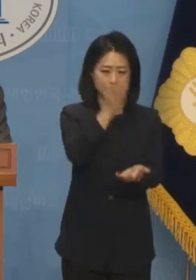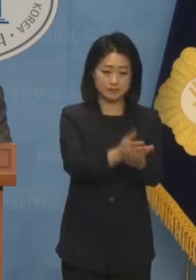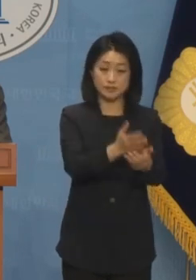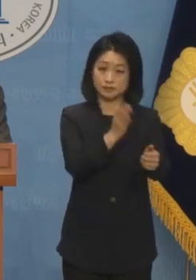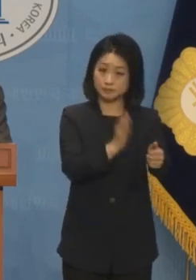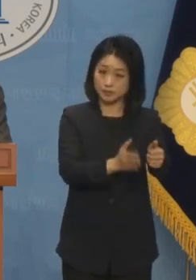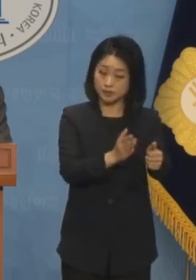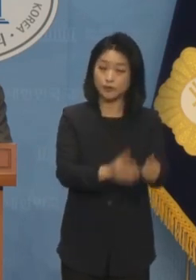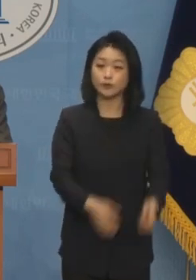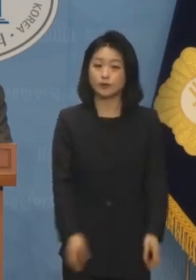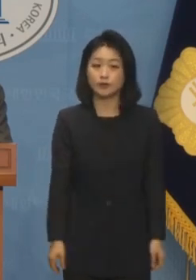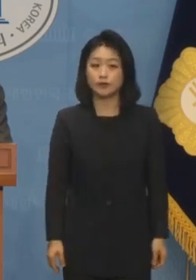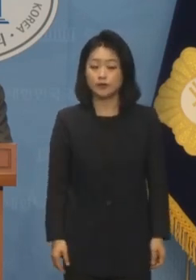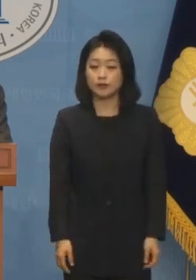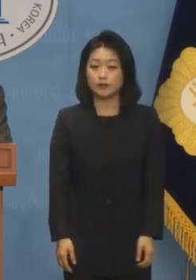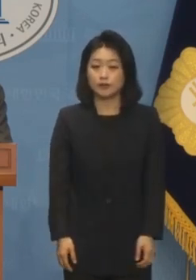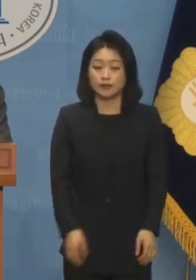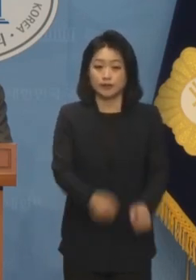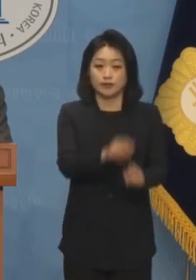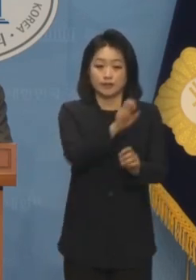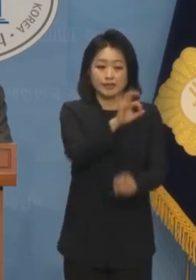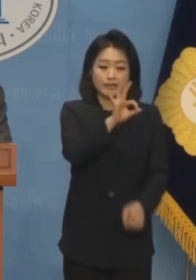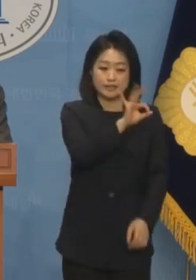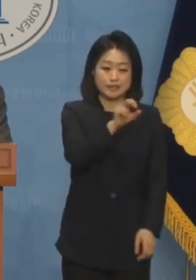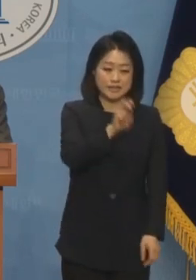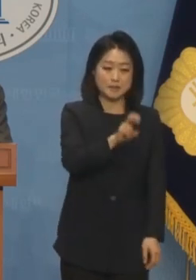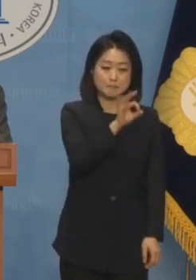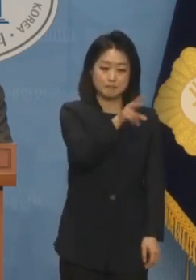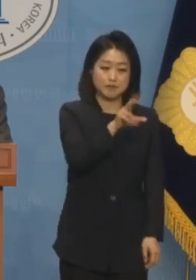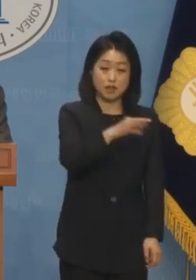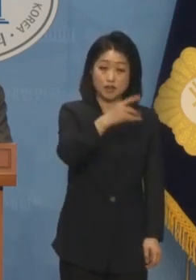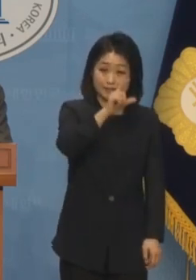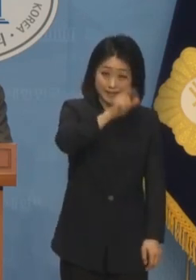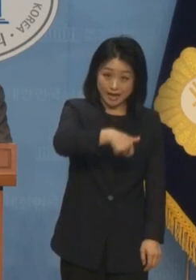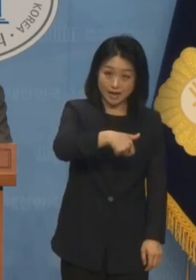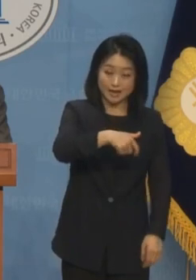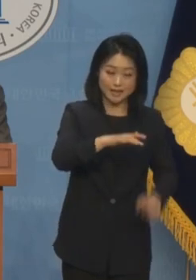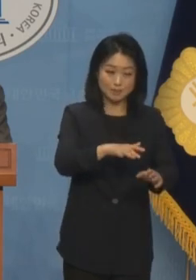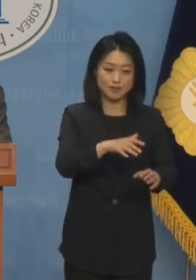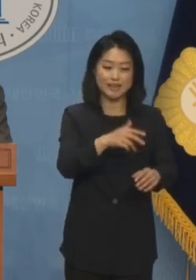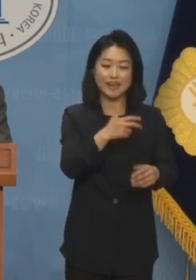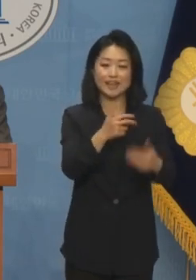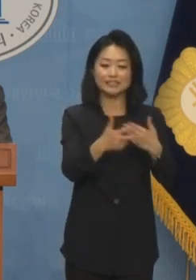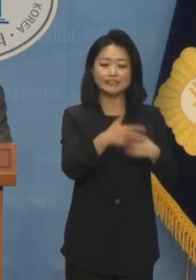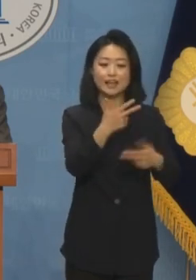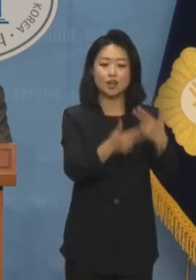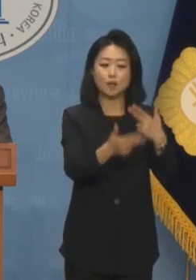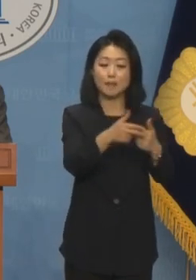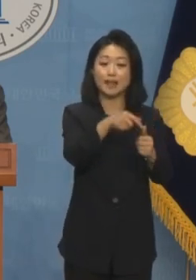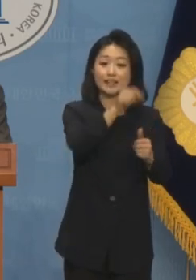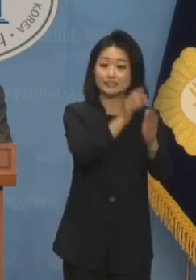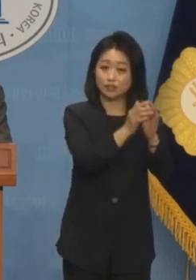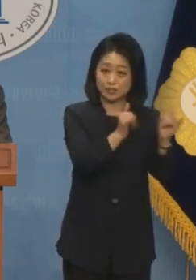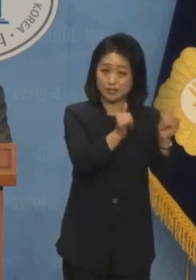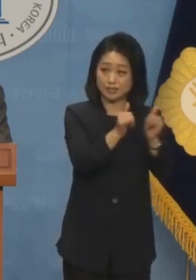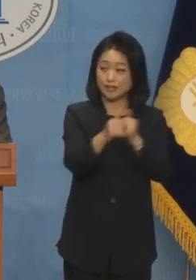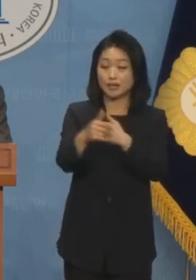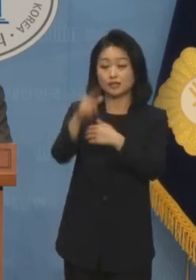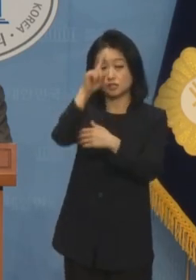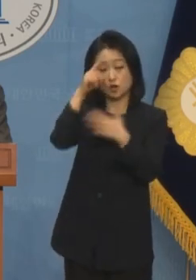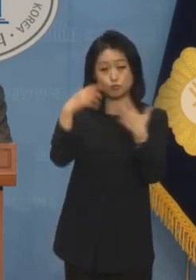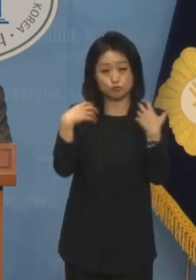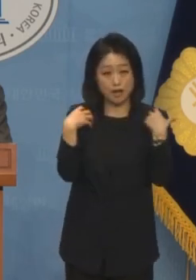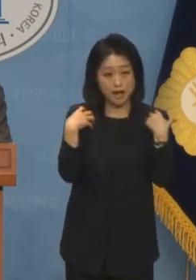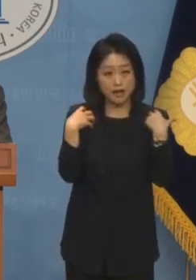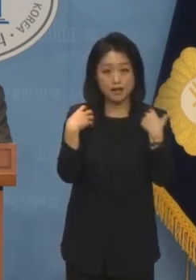합니다. 이면택 대한의사협회 회장 당선인이 정부가 우선적으로 의대증원 발표,